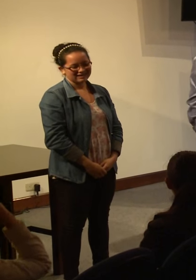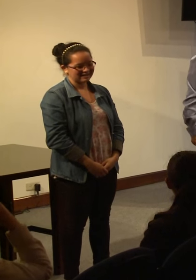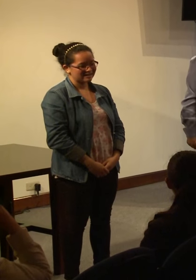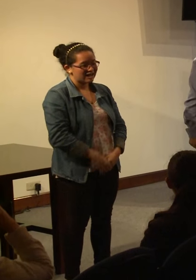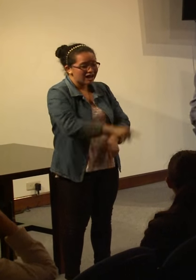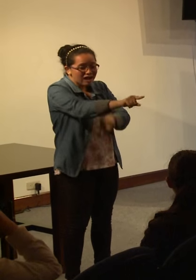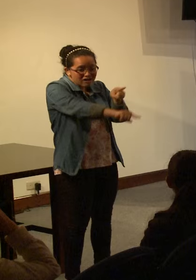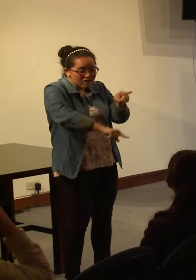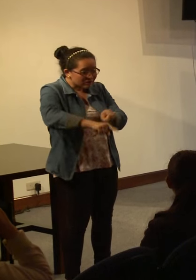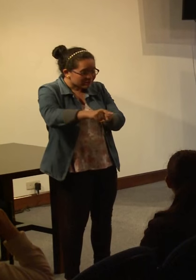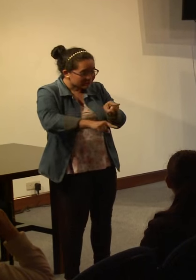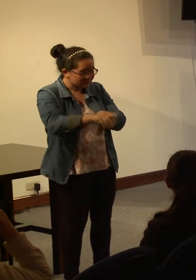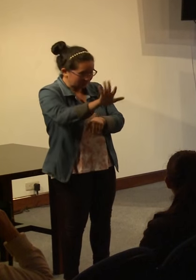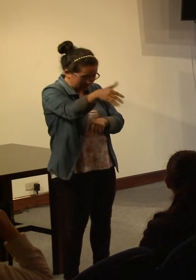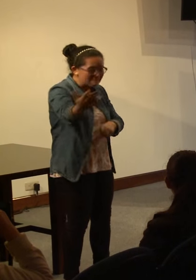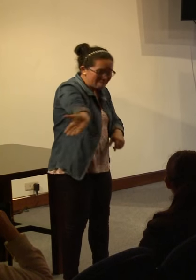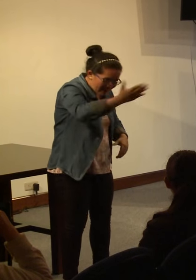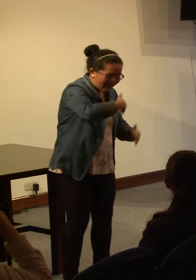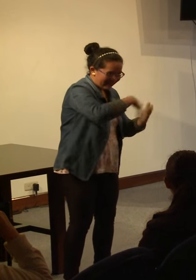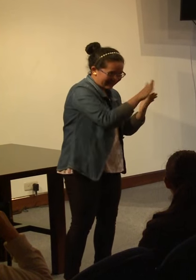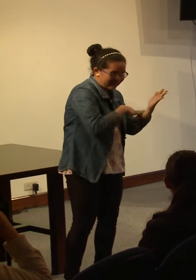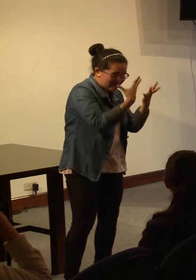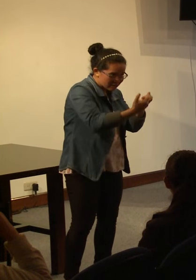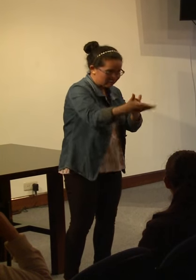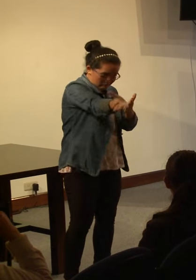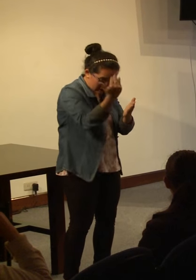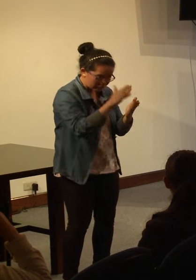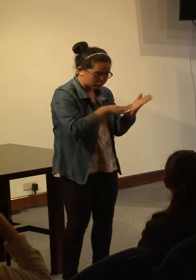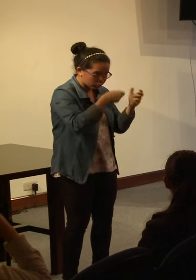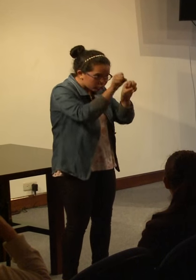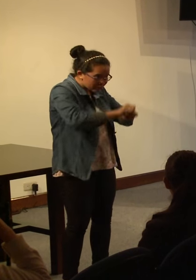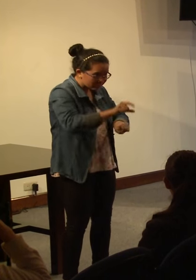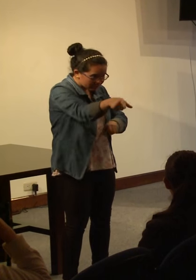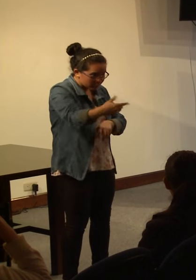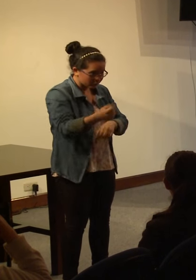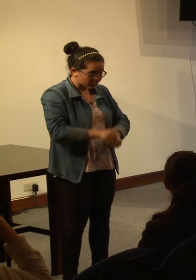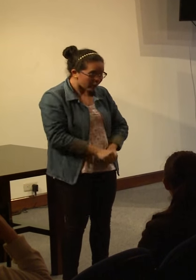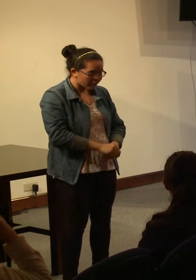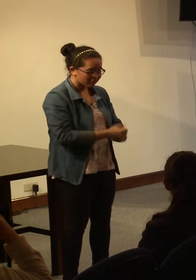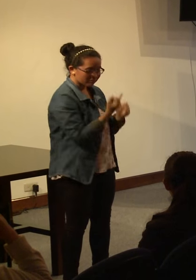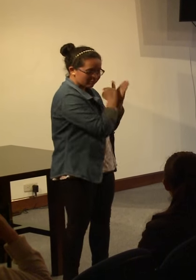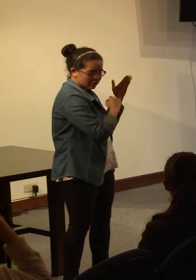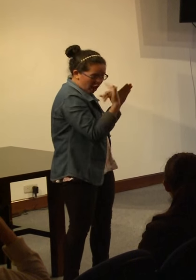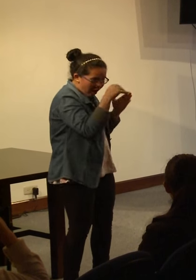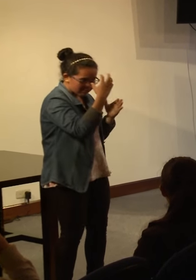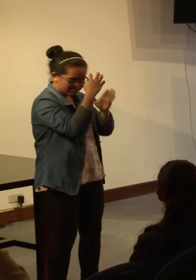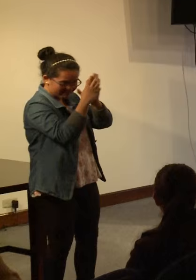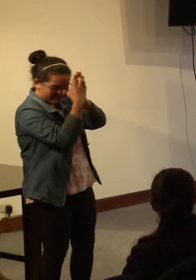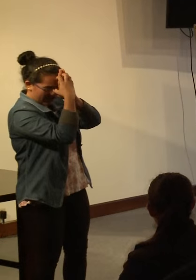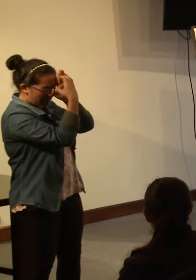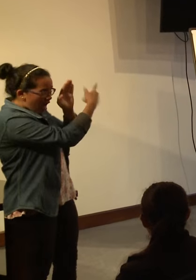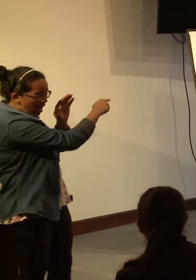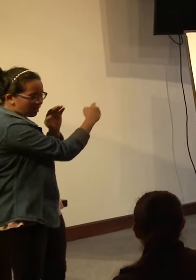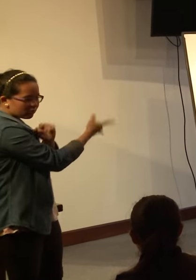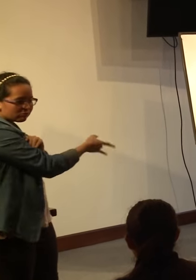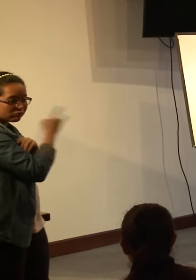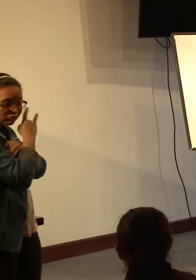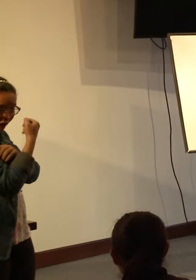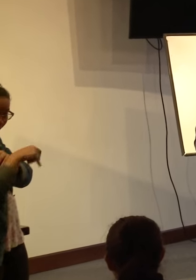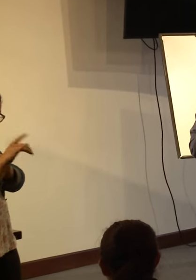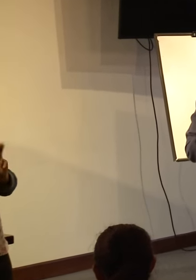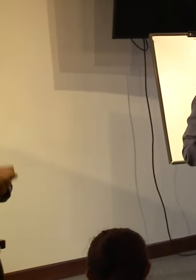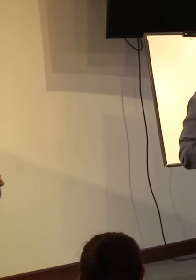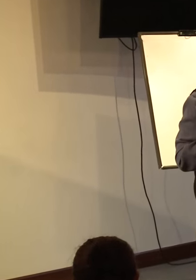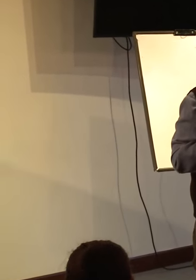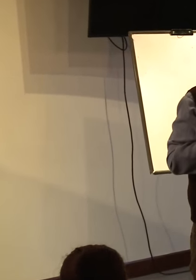¿Alguna de ustedes, si yo les dijera, venga, pinte esa que nos están describiendo, ustedes se la hacen, tienen la imagen en la cabeza? ¿Sí? ¿Cómo? Ven